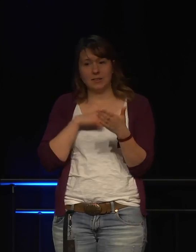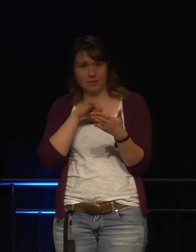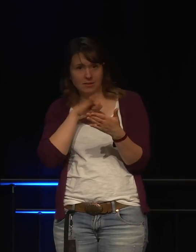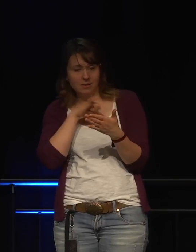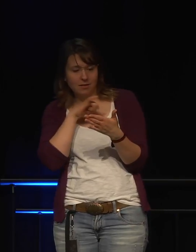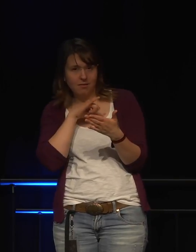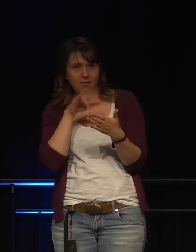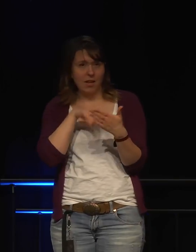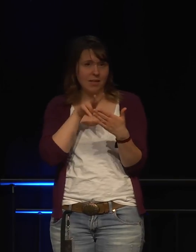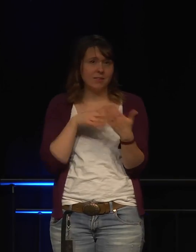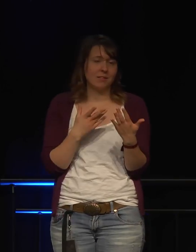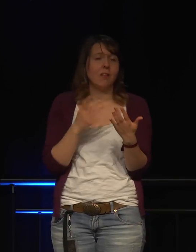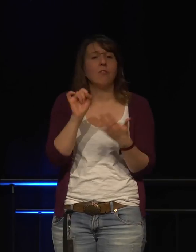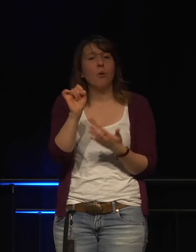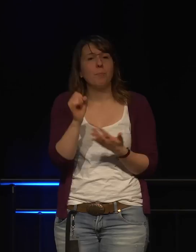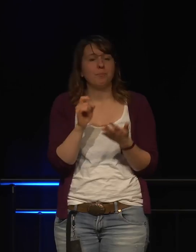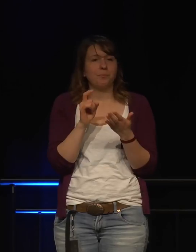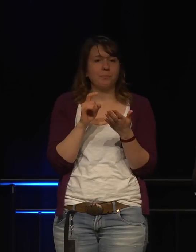personas van a morir por